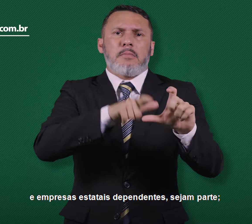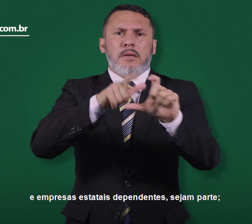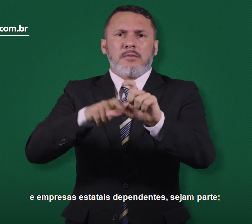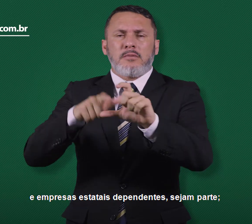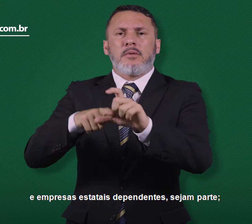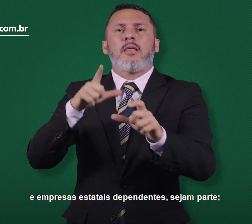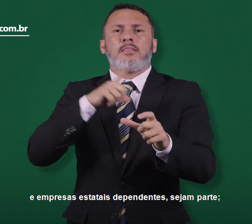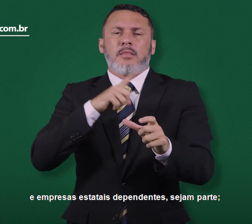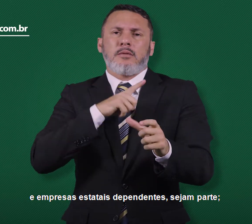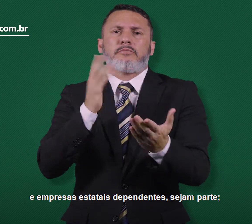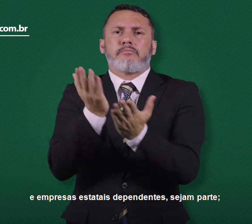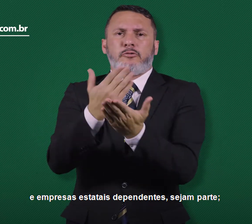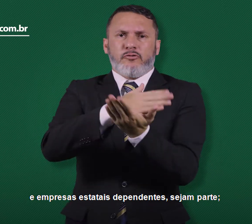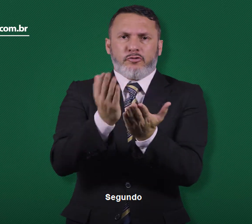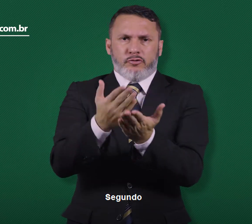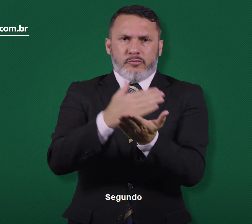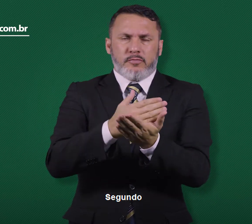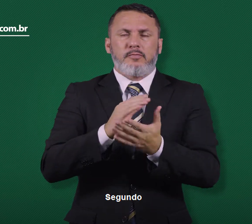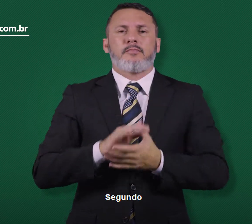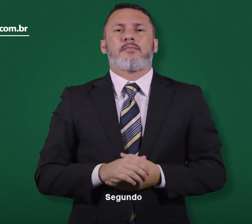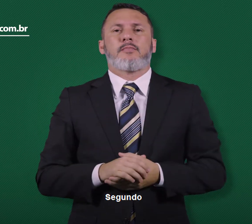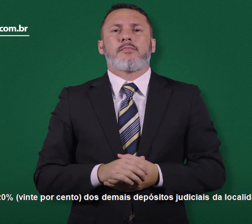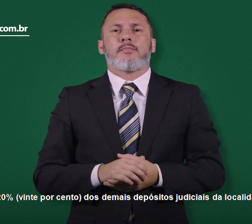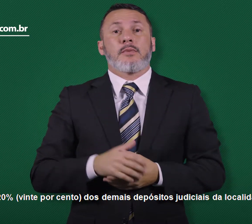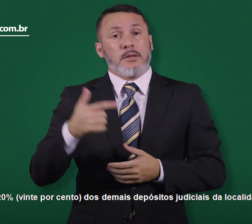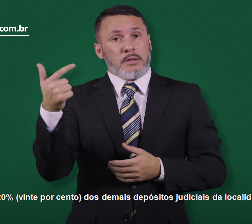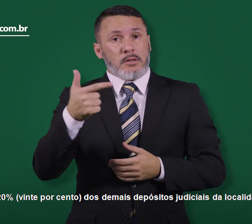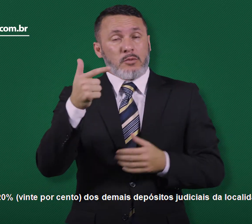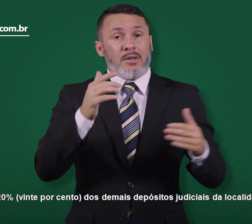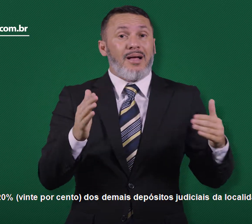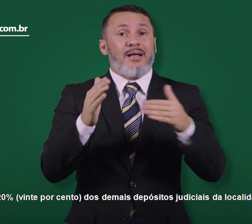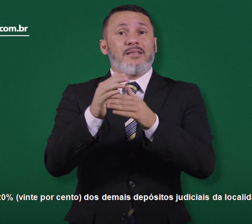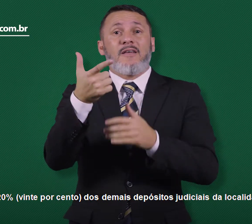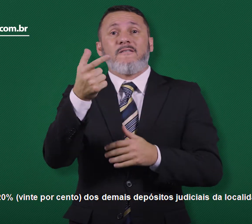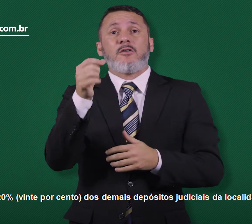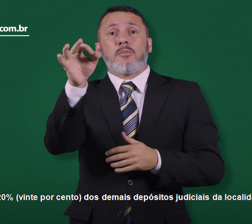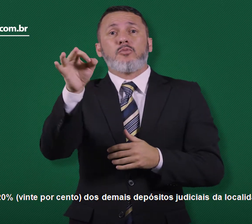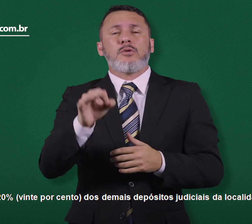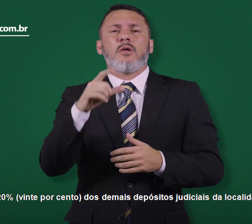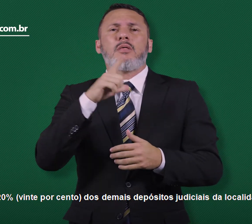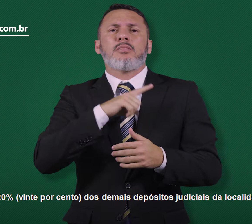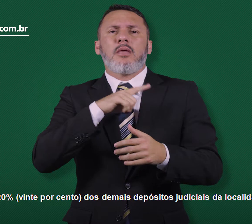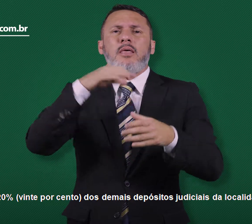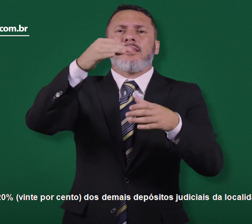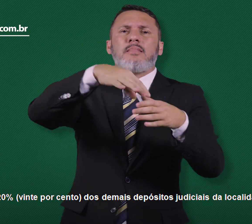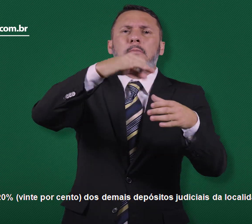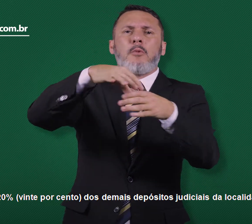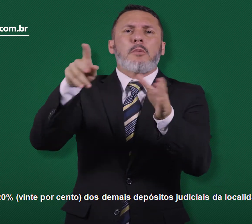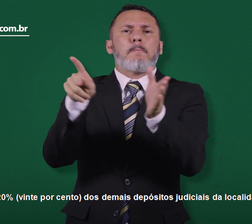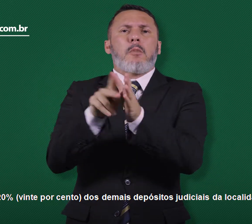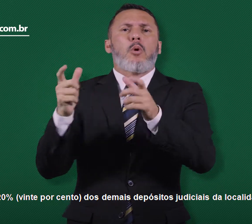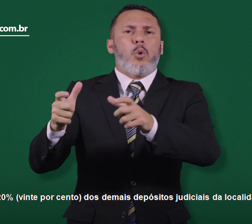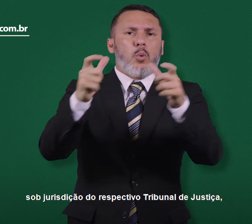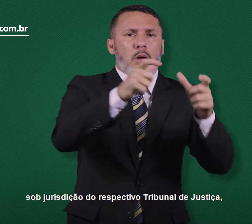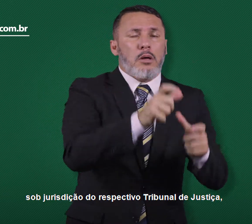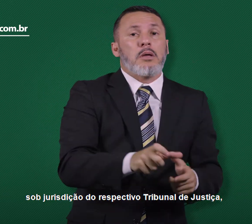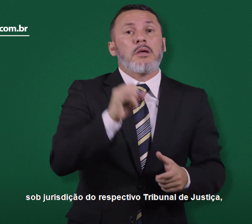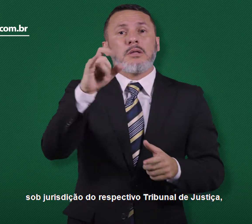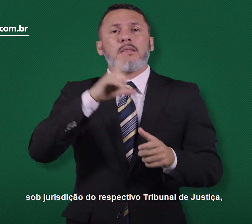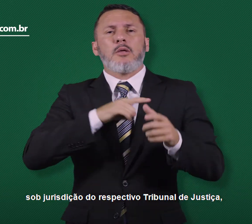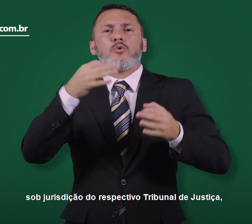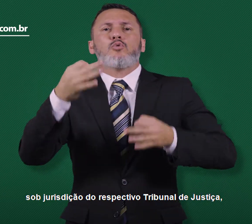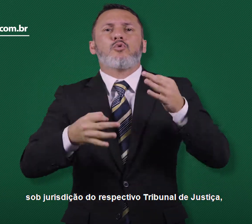dependentes sejam parte. Segundo, até 20% dos demais depósitos judiciais da localidade,